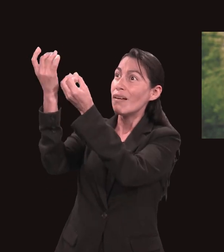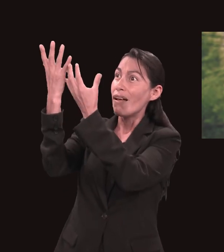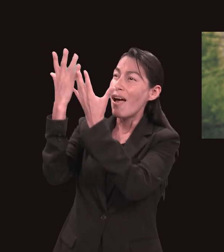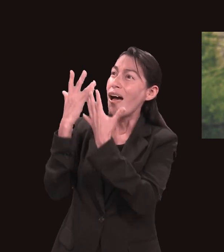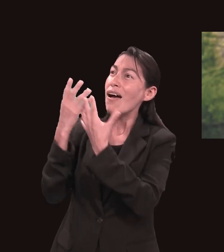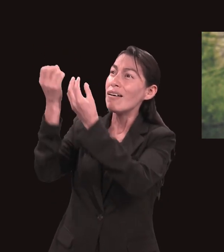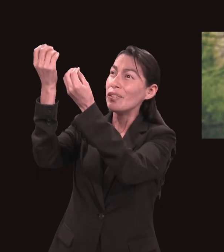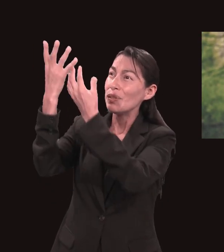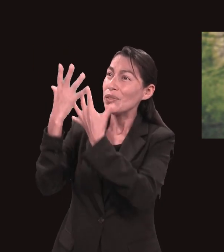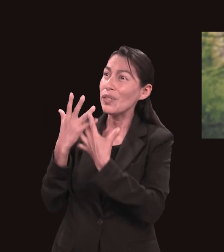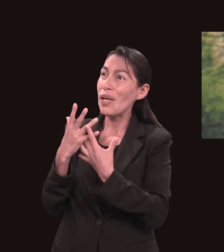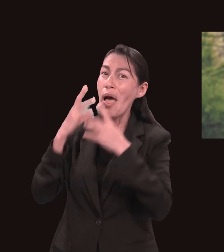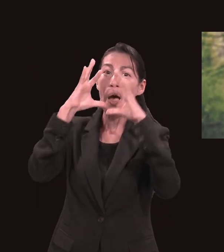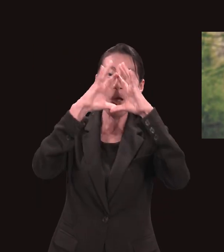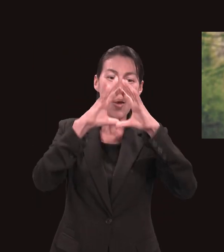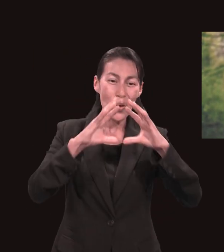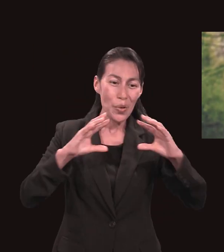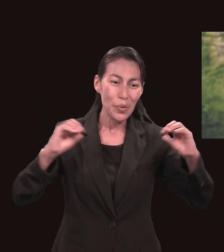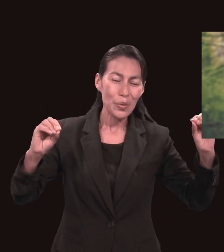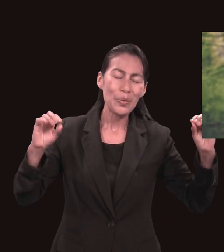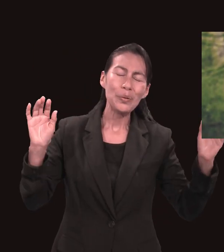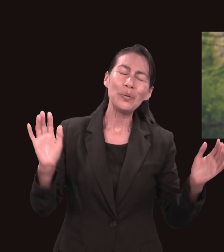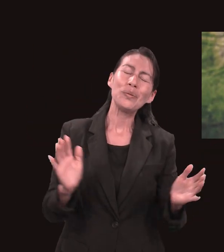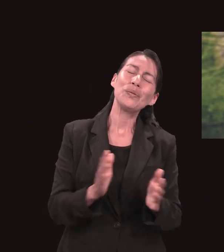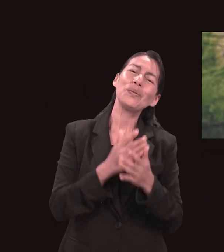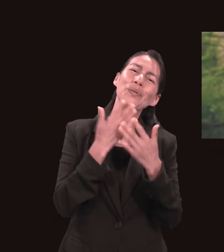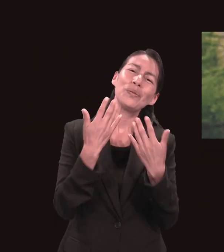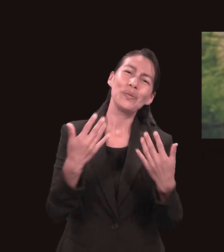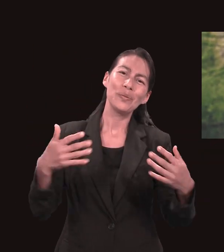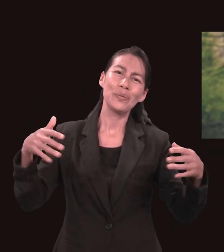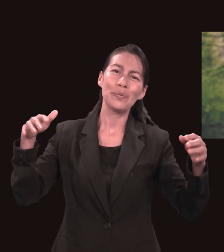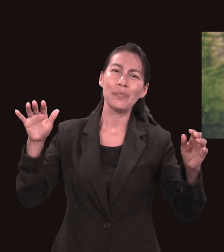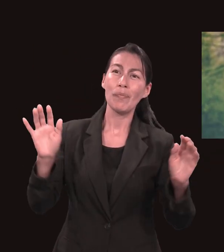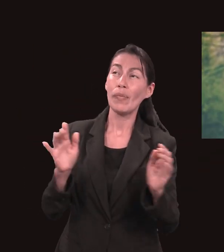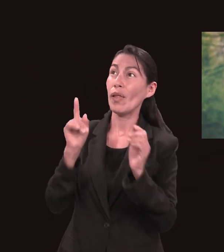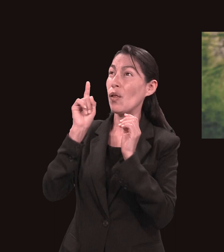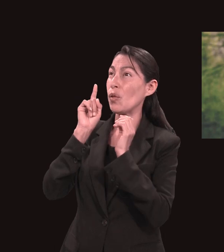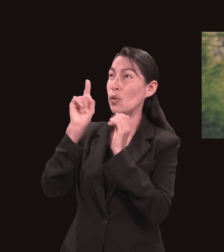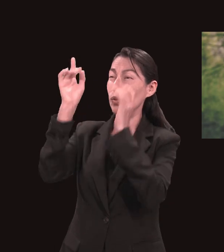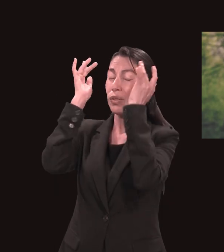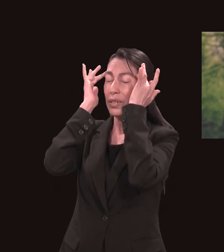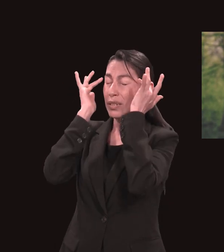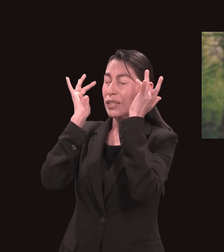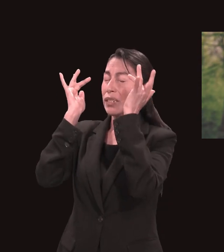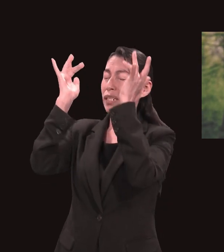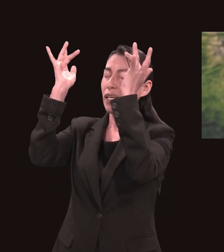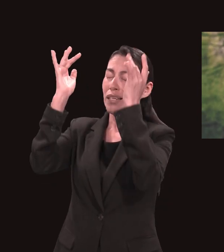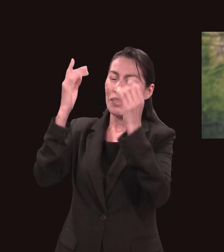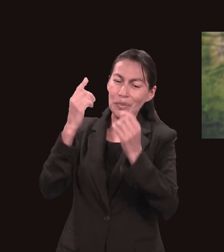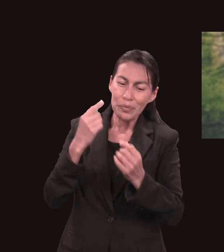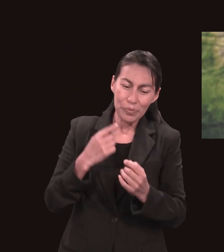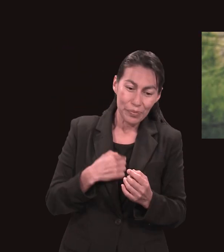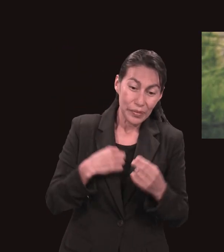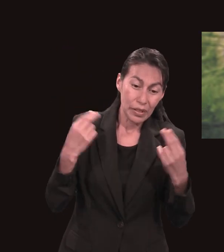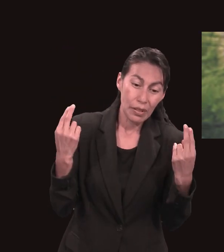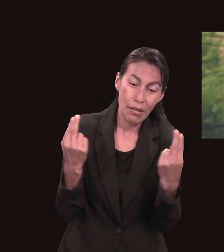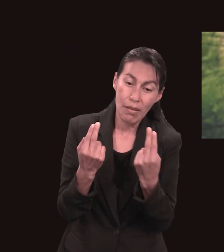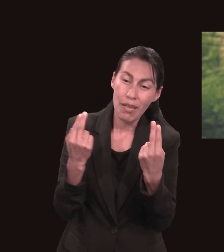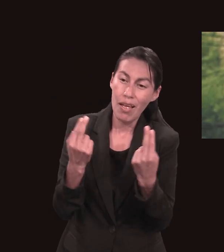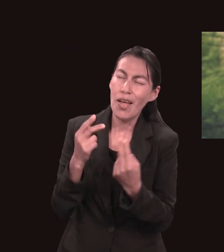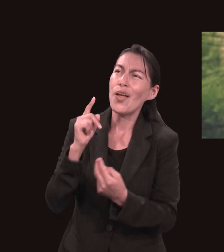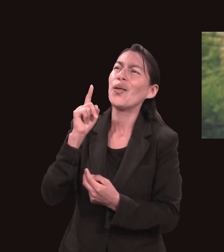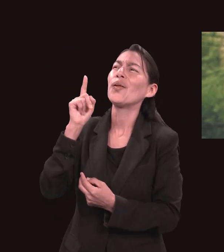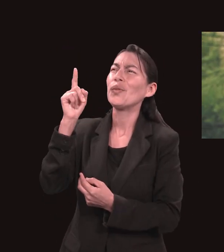Bendita es tu voluntad Lo que conviene me darás No seas mi